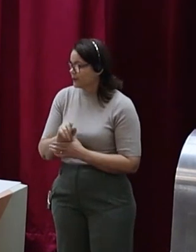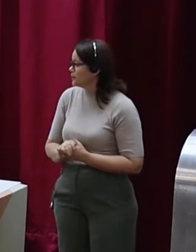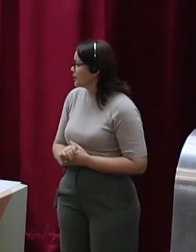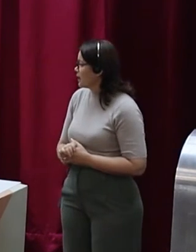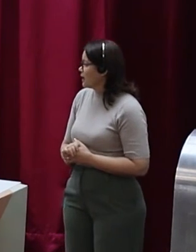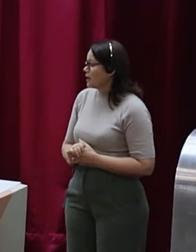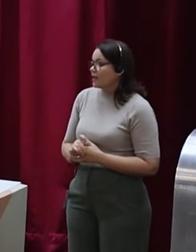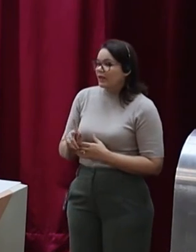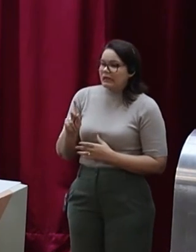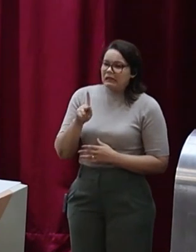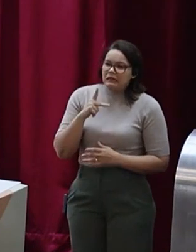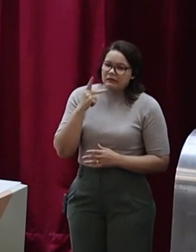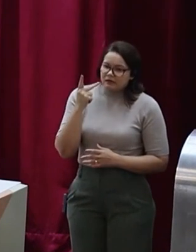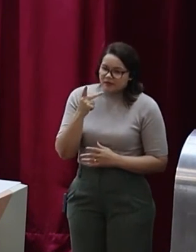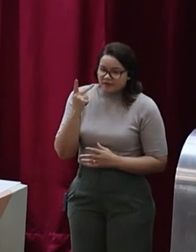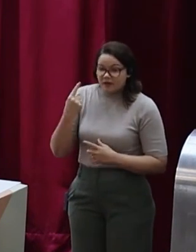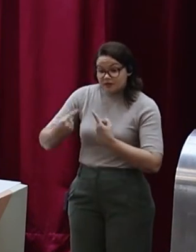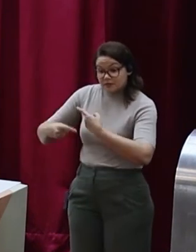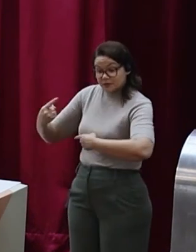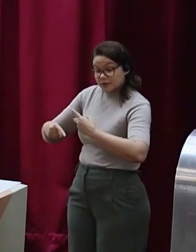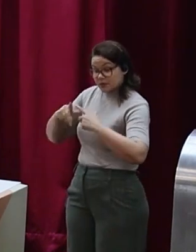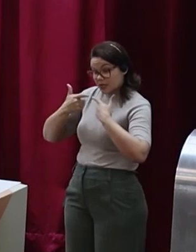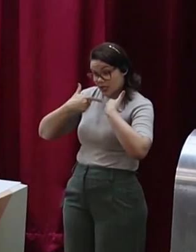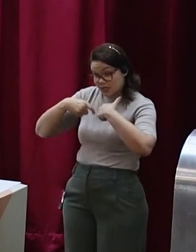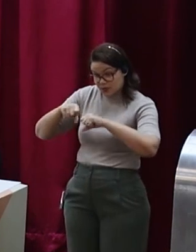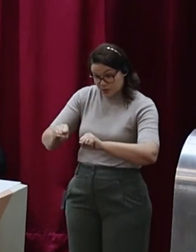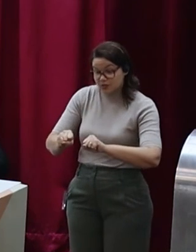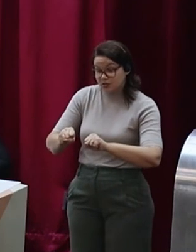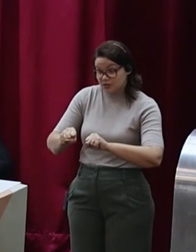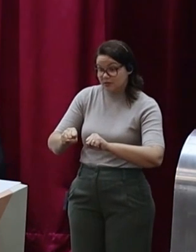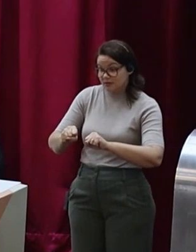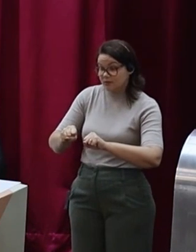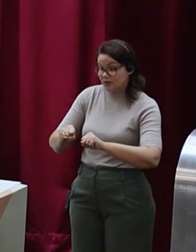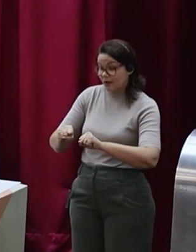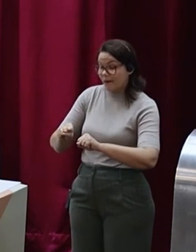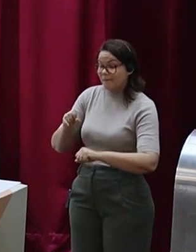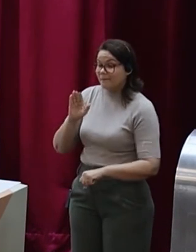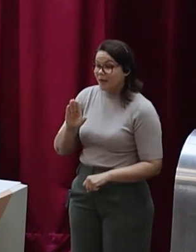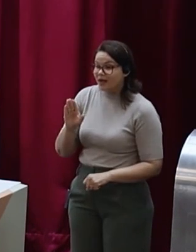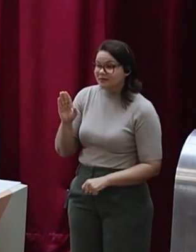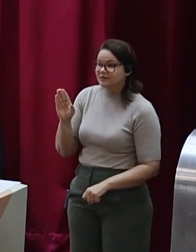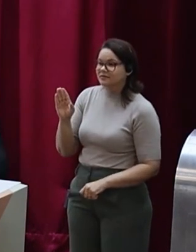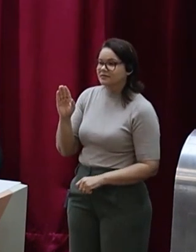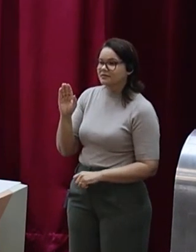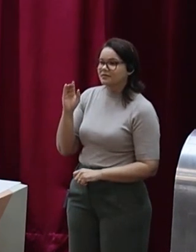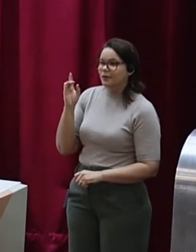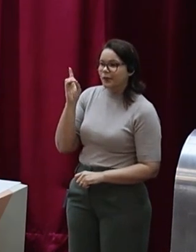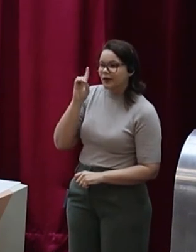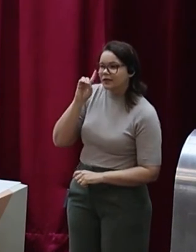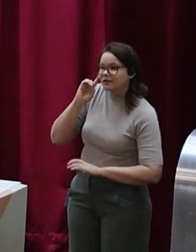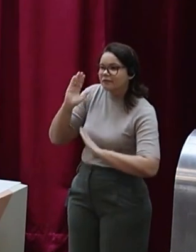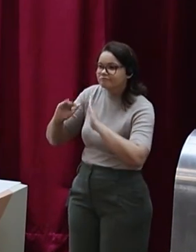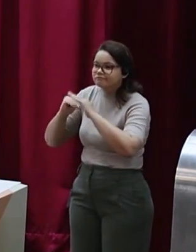de las políticas lingüísticas estatales, pero cada día los estados son muy controlados por el mercado, o sea, muchas veces